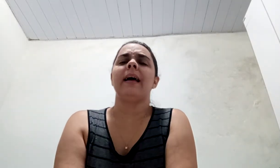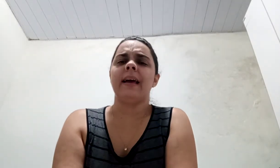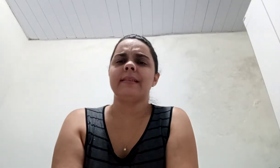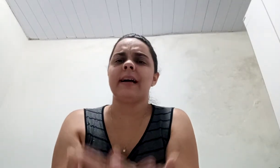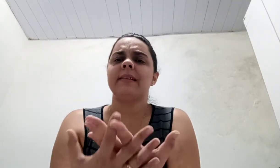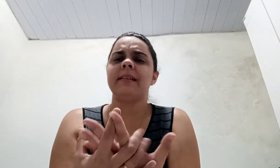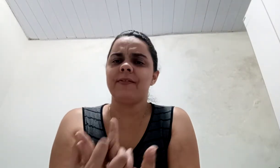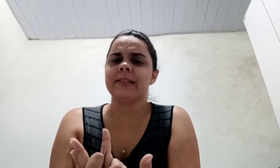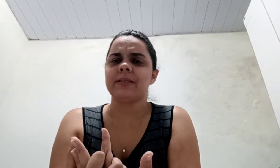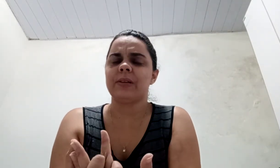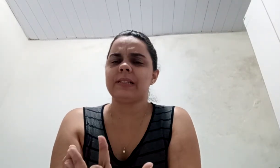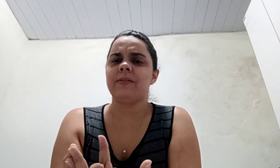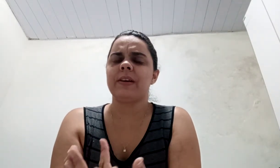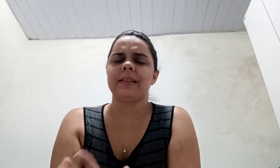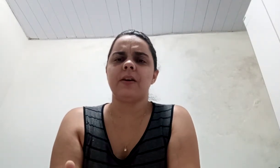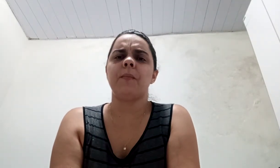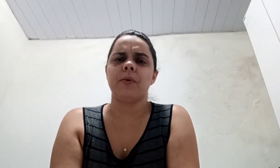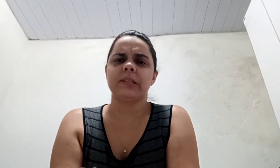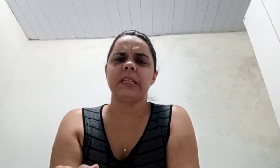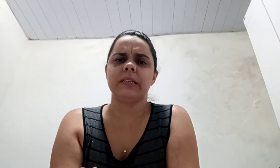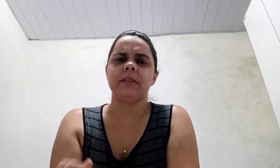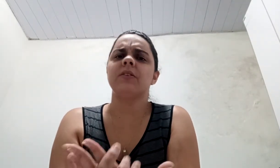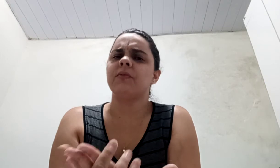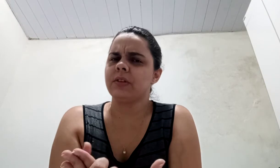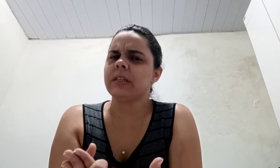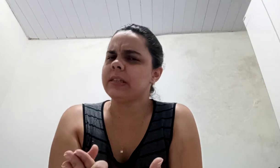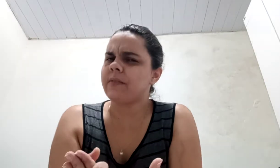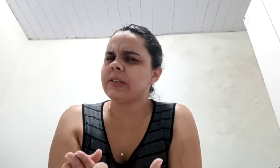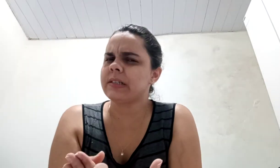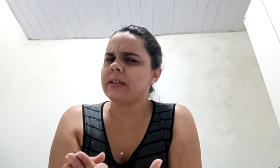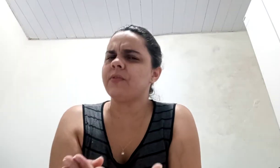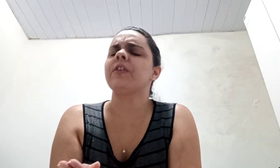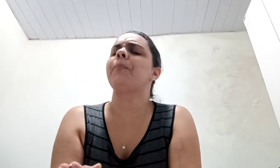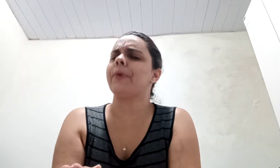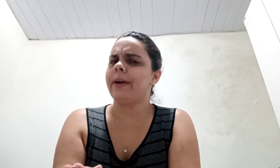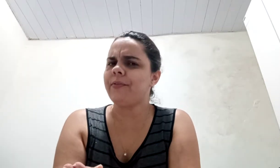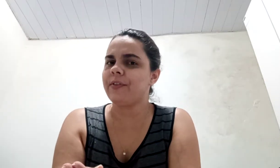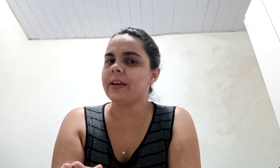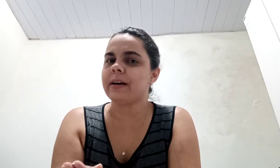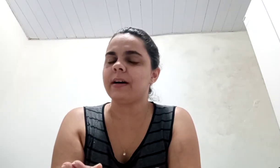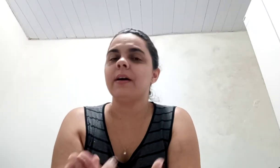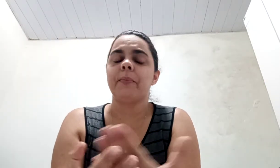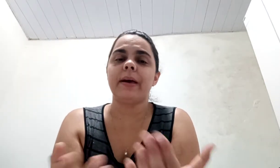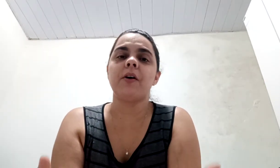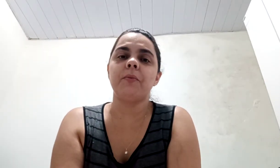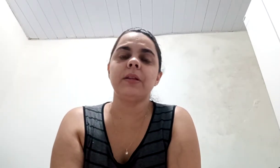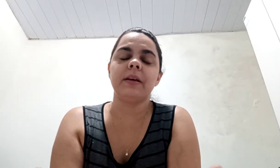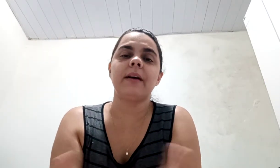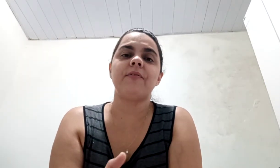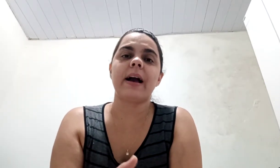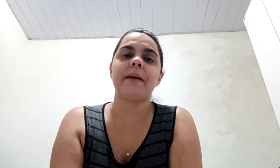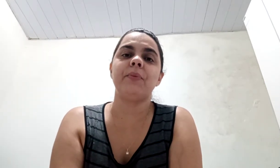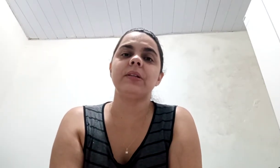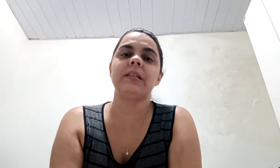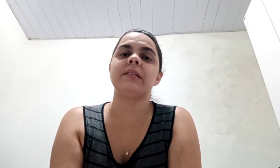Na realidade, tia fazendo assim fica até um pouco esquisito. Eu não vou dizer a vocês que não fica, porque fica. Porque, como tia acabou de dizer, é